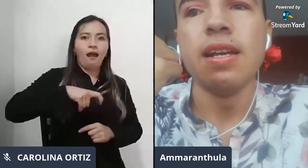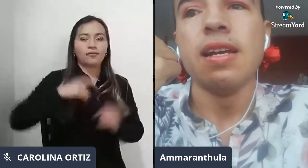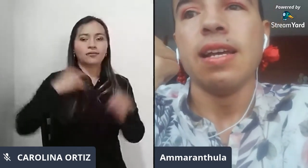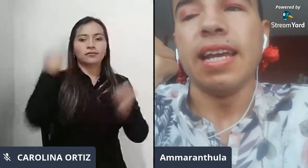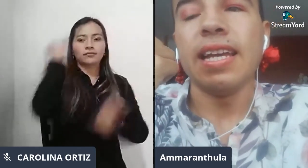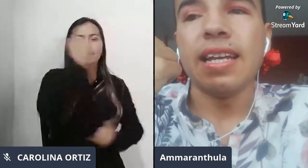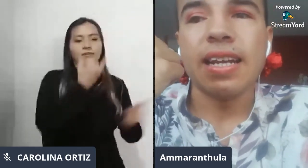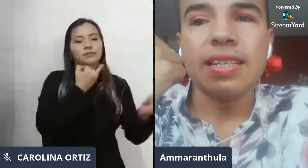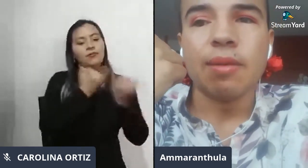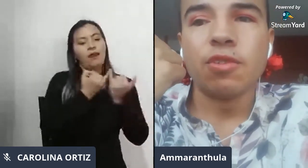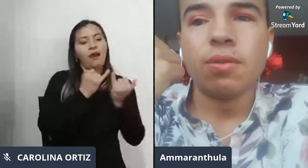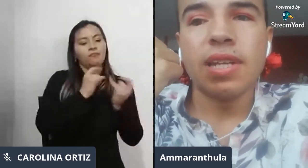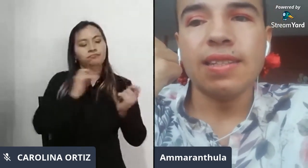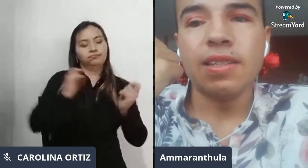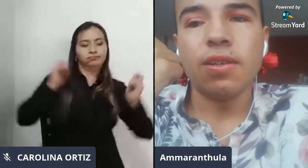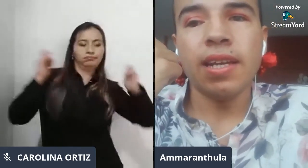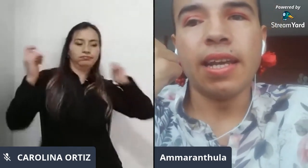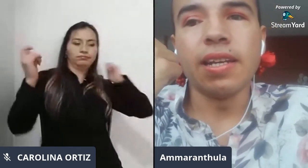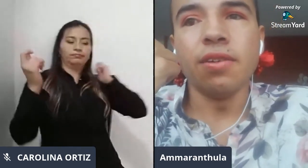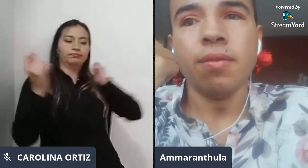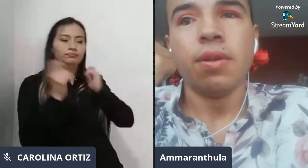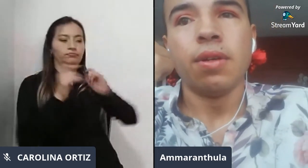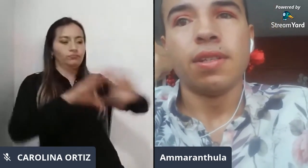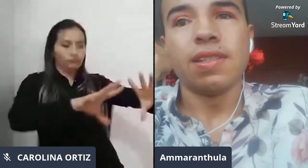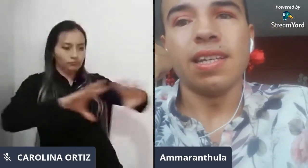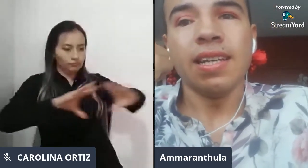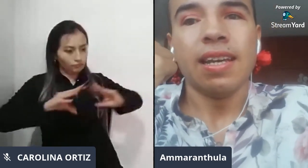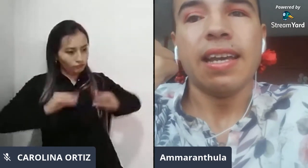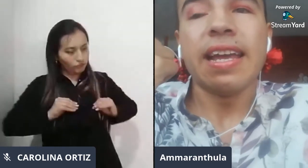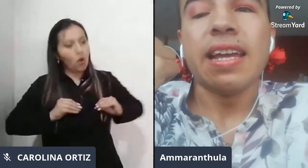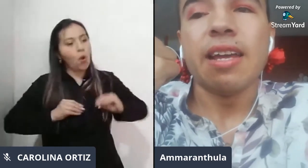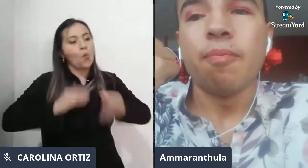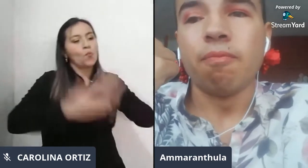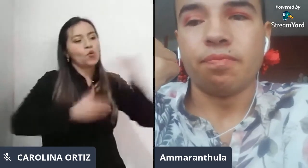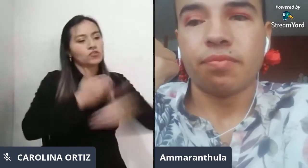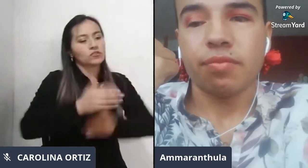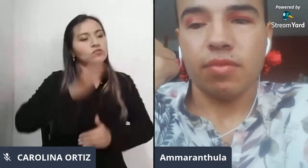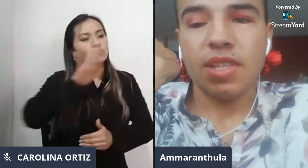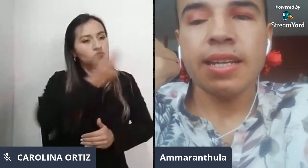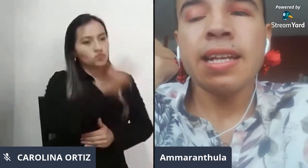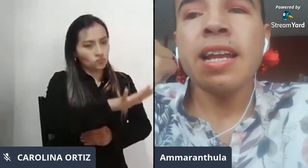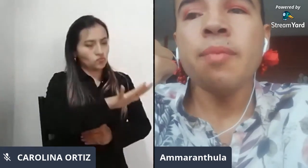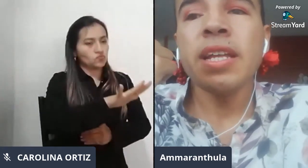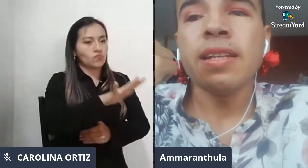entonces realizamos un tránsito de género, ¿sí?